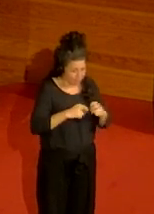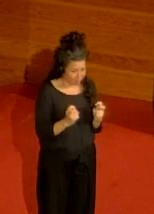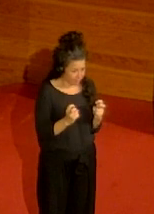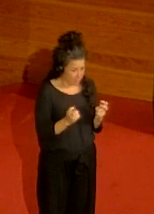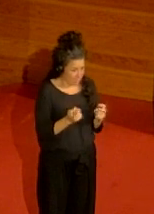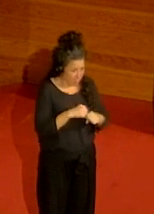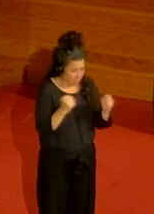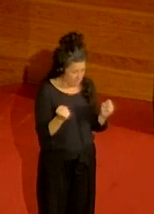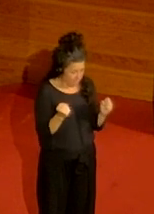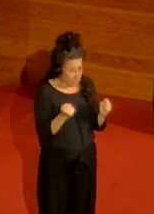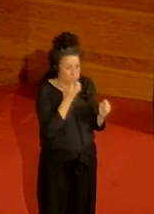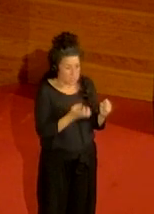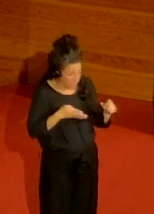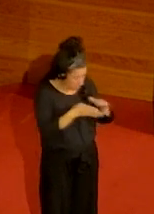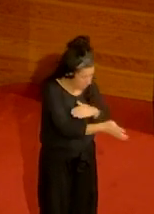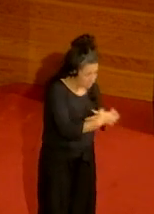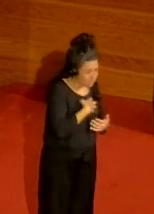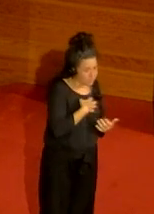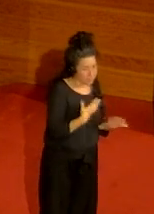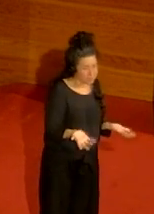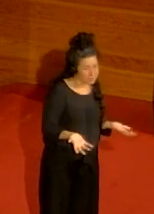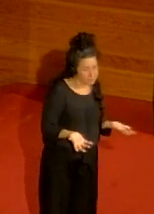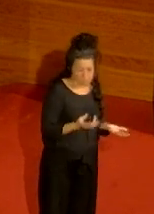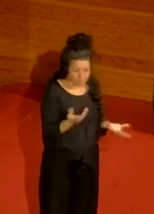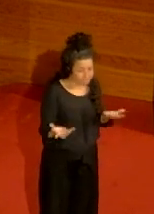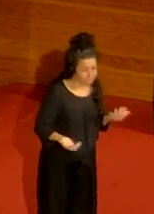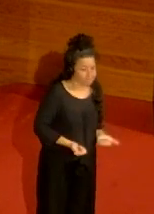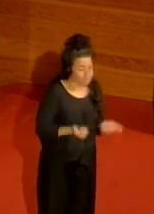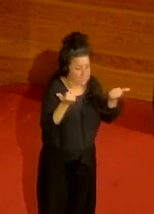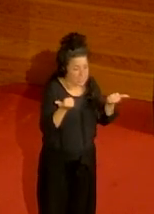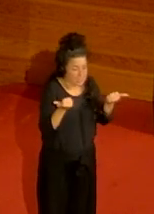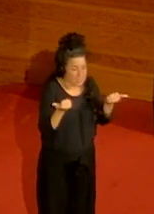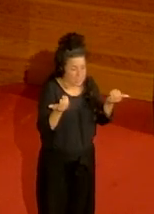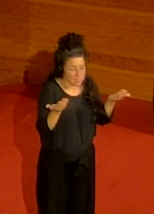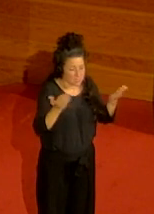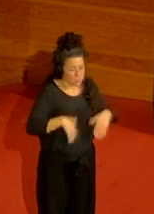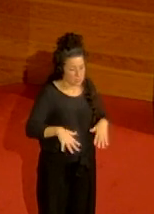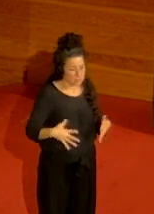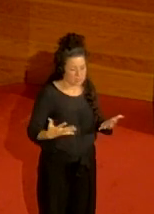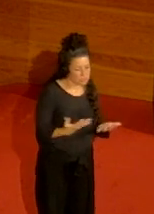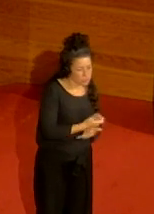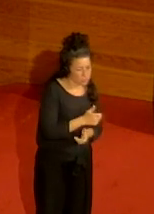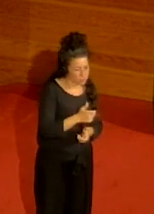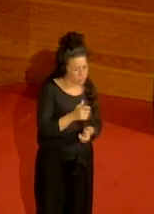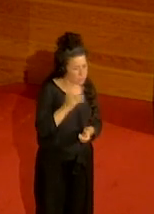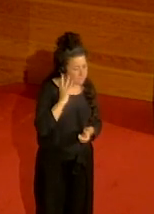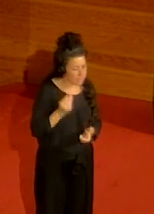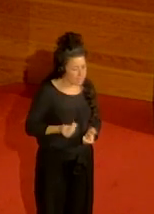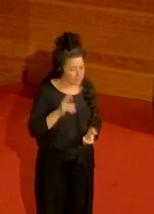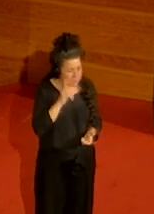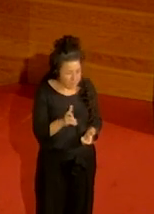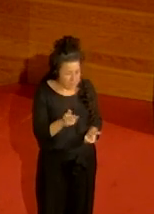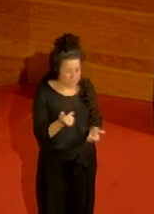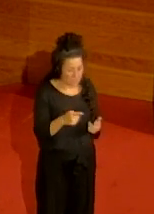no tienen otra salida y encima todo el mundo en Palestina ha visto como un tío